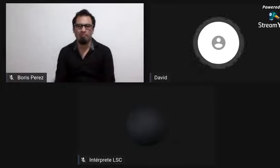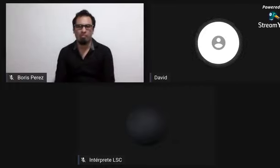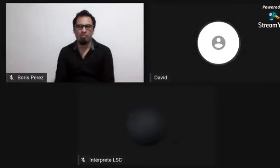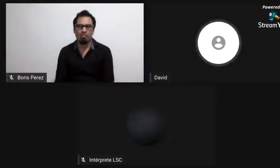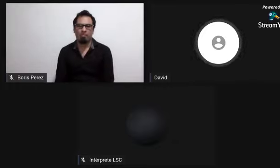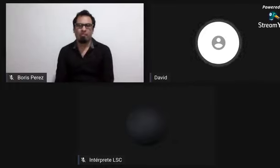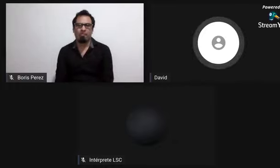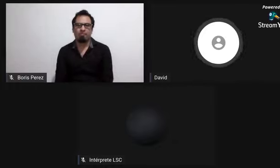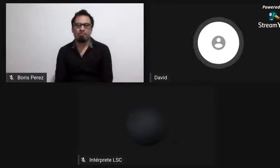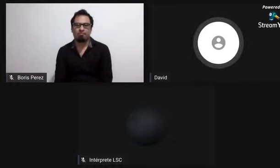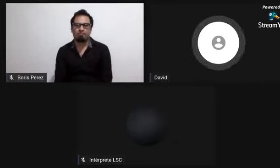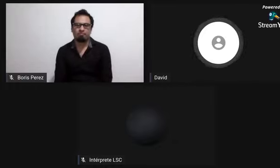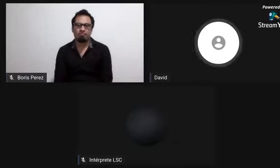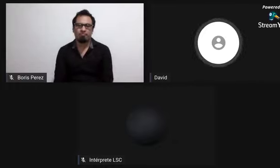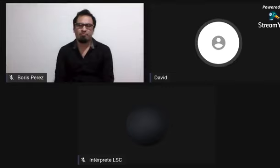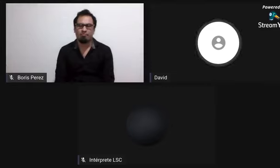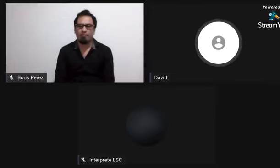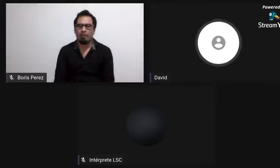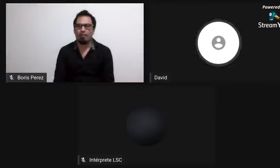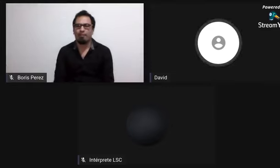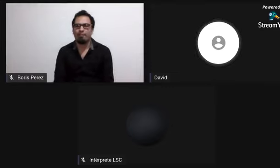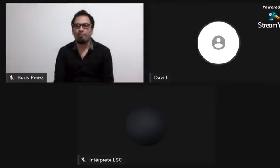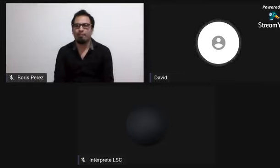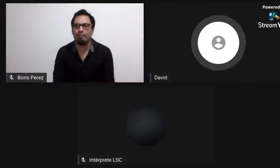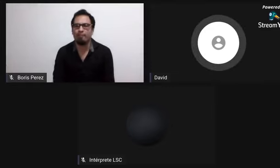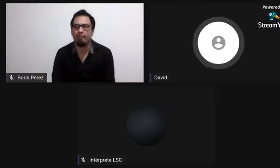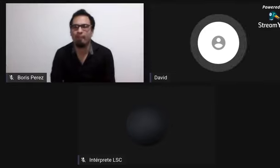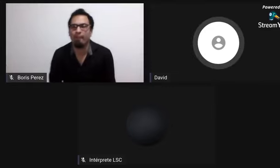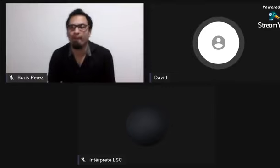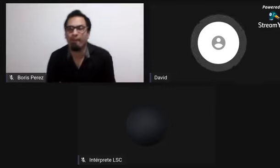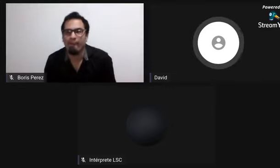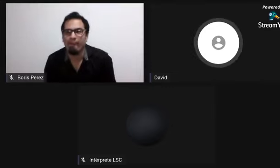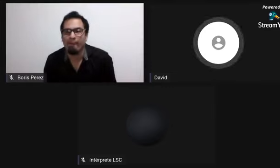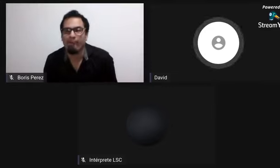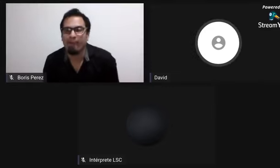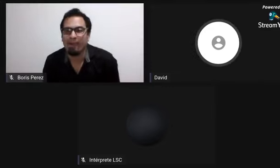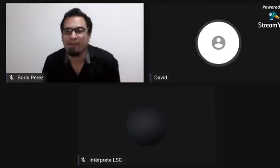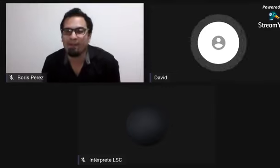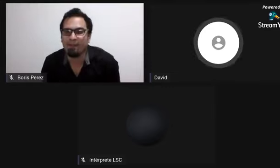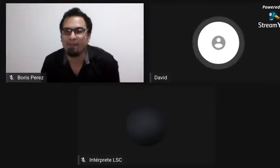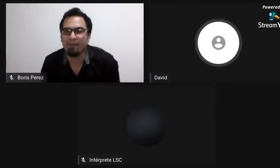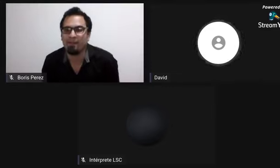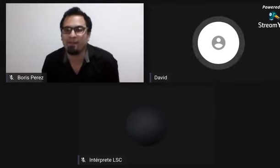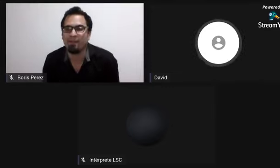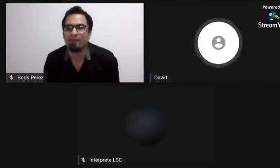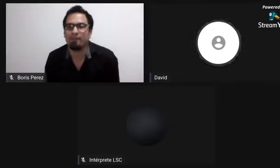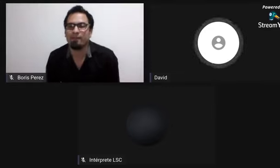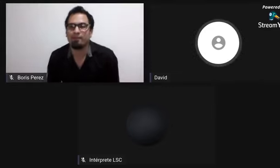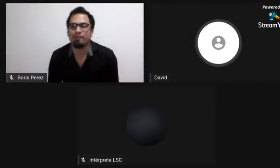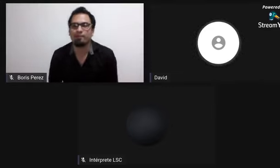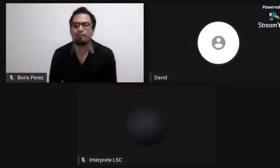y pues hay un periodo de tiempo en el que ellos por esas debilidades de luchas internas